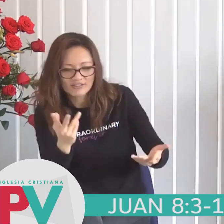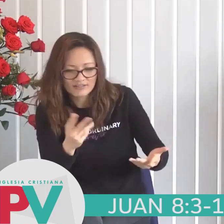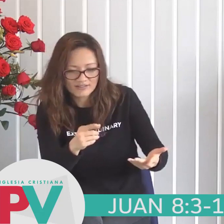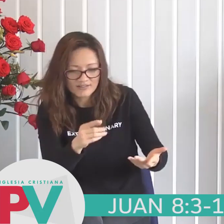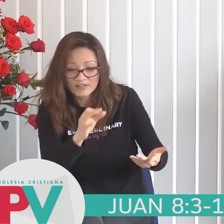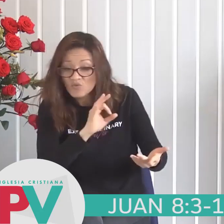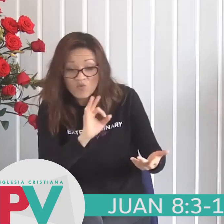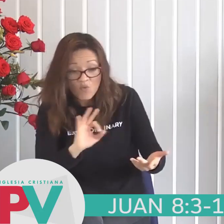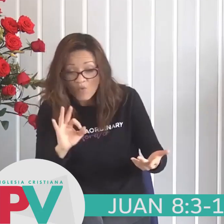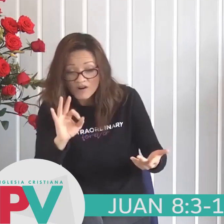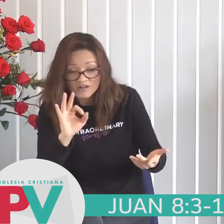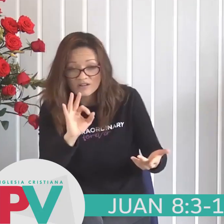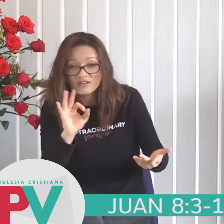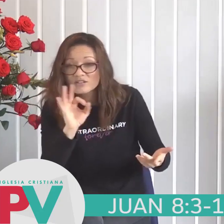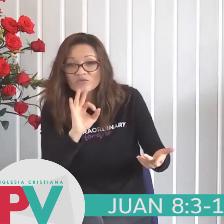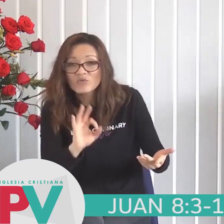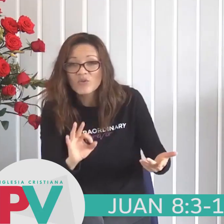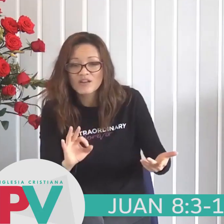¿Ninguno te condenó?